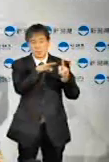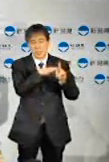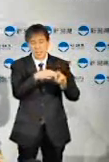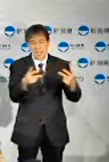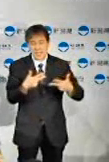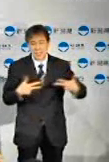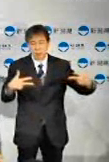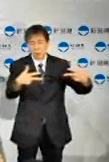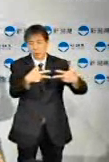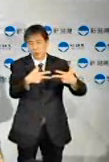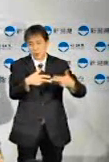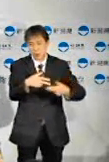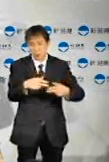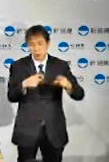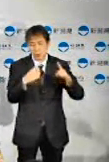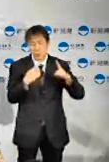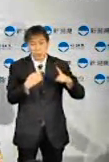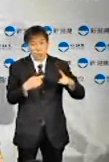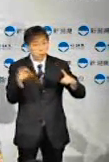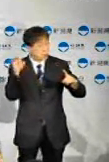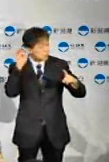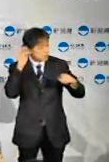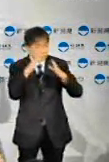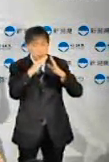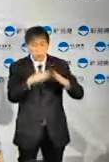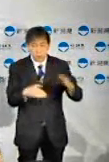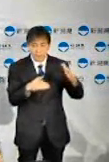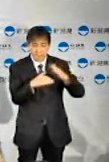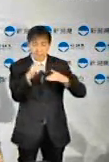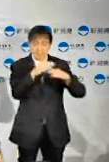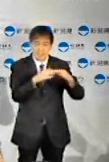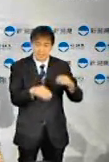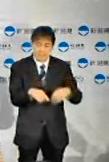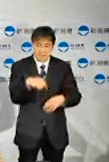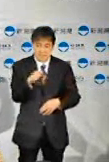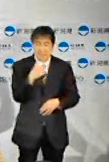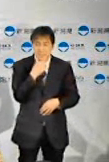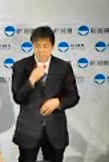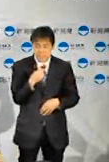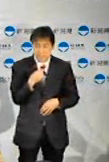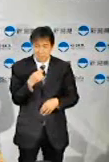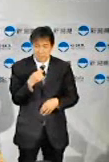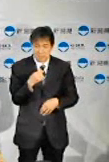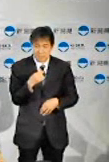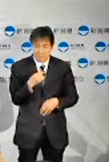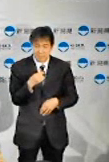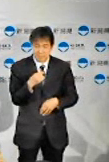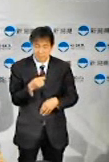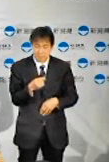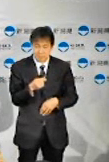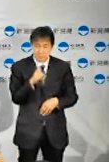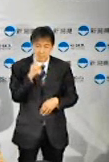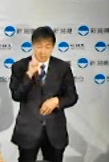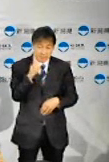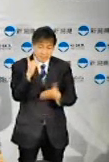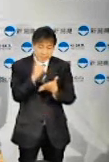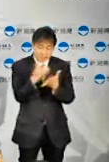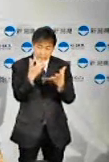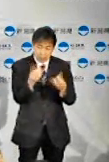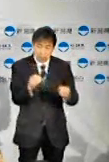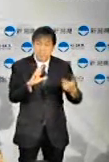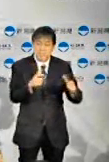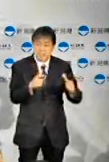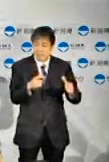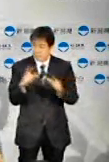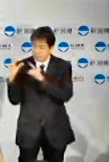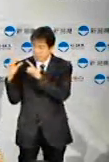公聴会などの例示を重ねていきたいとおっしゃったように聞こえたんですけれども、はい、重ねていくということはすなわちこれ1回で終わるのではなくて、